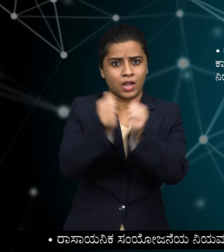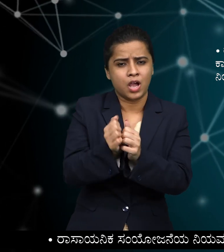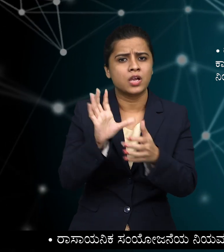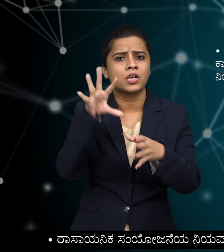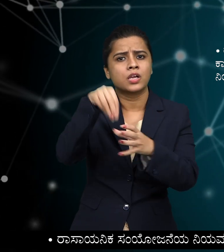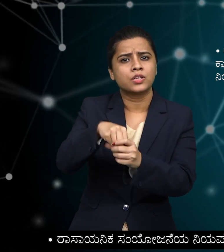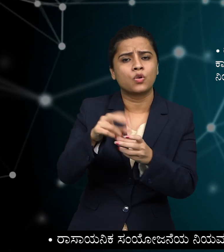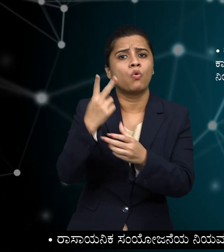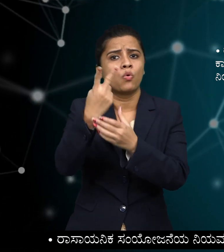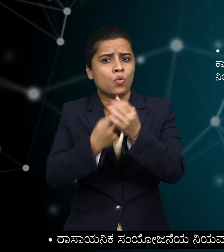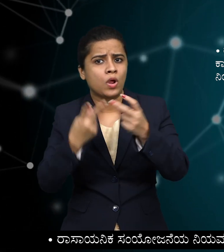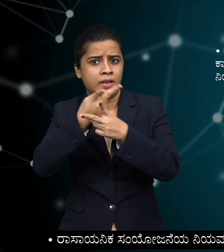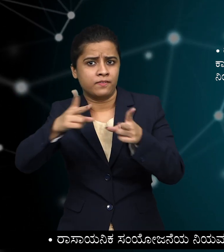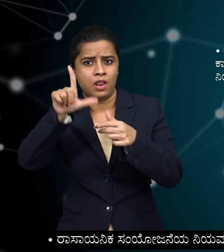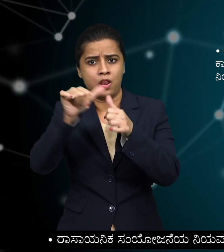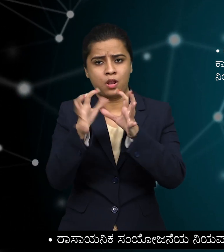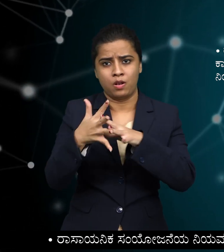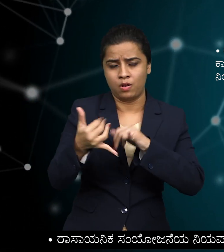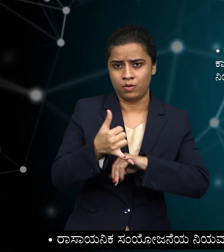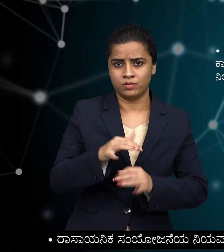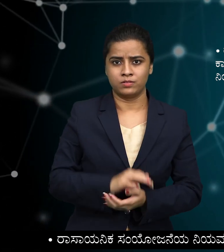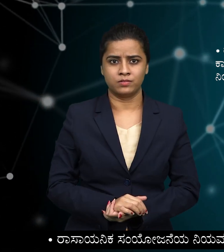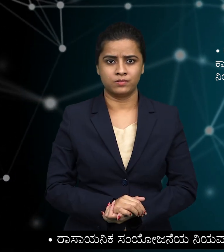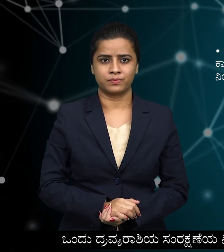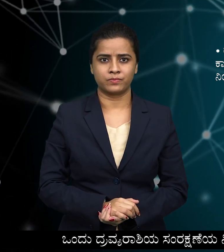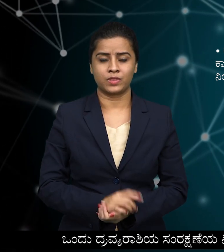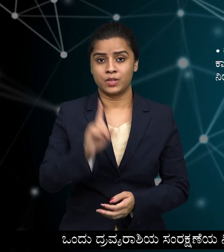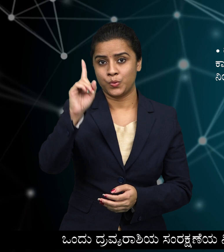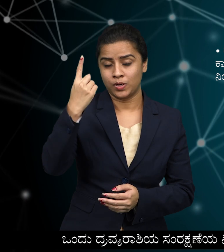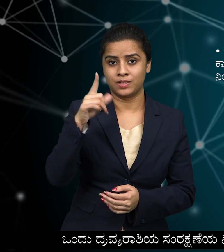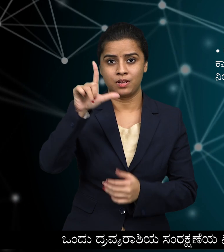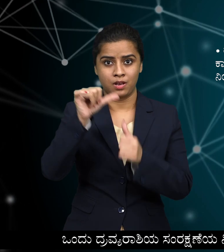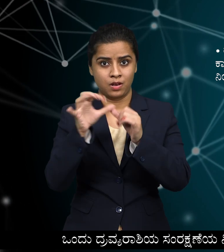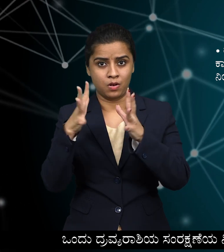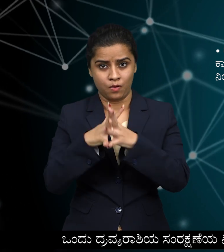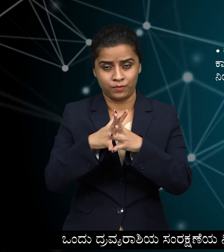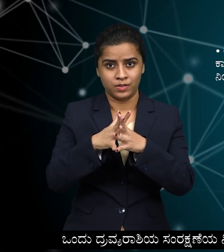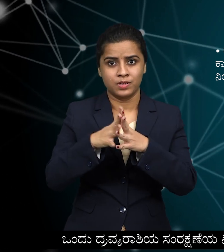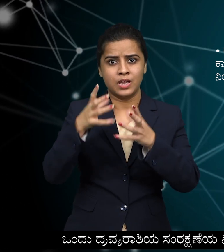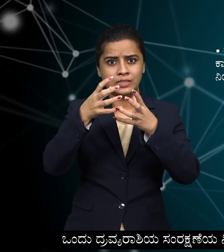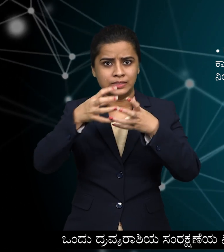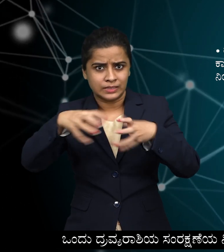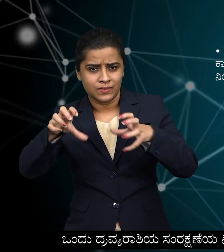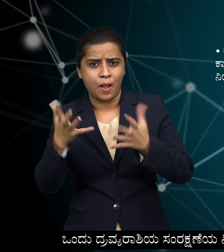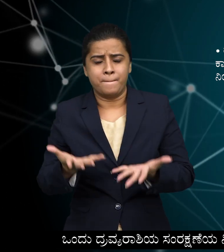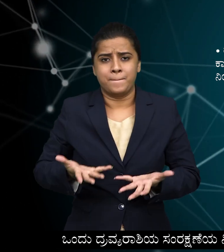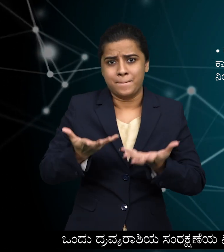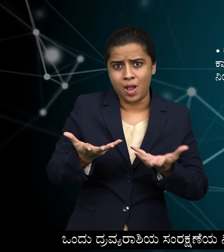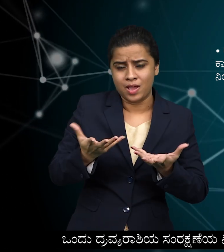ಸಂಯೋಜನೆಯ ನಿಯಮವು 2 ವಿಭಿನ್ನ ಕಾನೂನುಗಳನ್ನು ಒಳಗೊಂಡಿದೆ. ಒಂದು ದ್ರವ್ಯರಾಶಿಯು ಸಂರಕ್ಷಣೆಯ ನಿಯಮ,